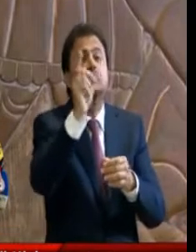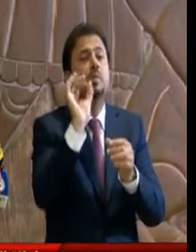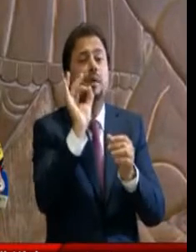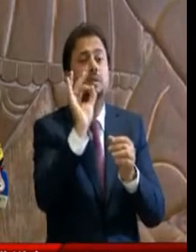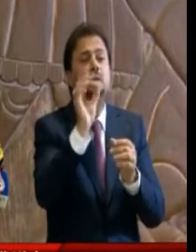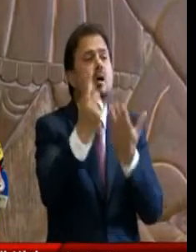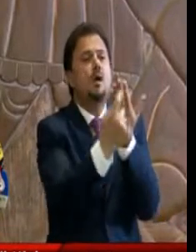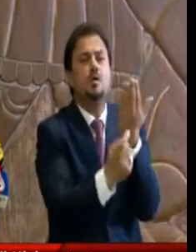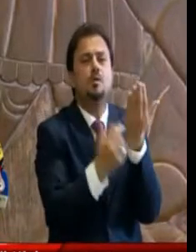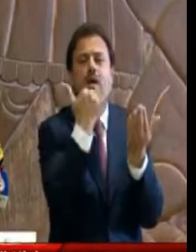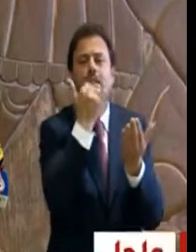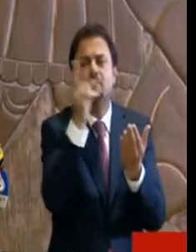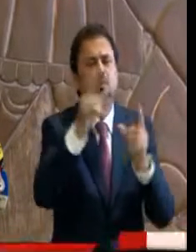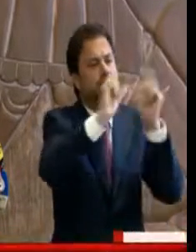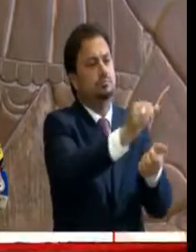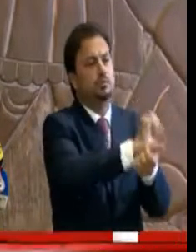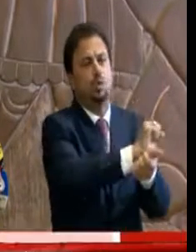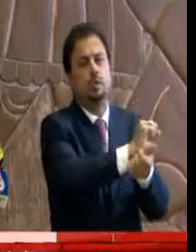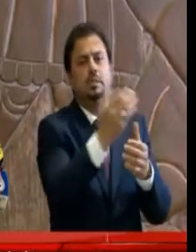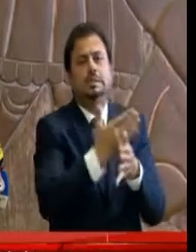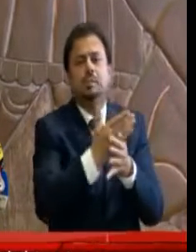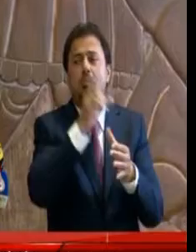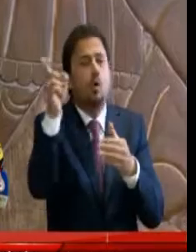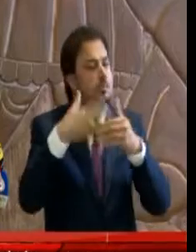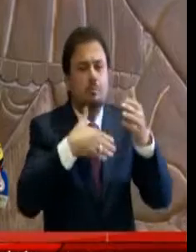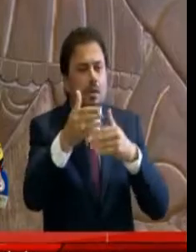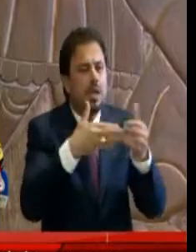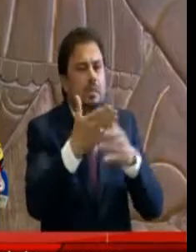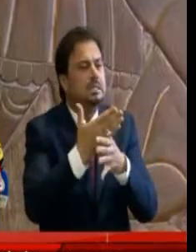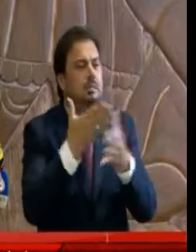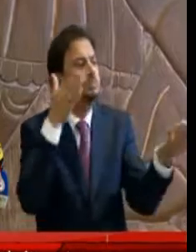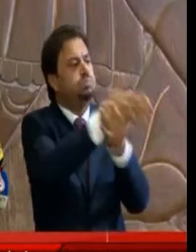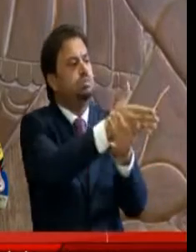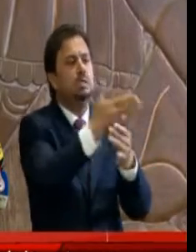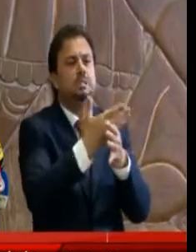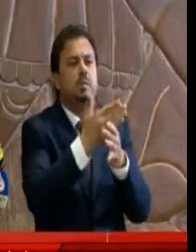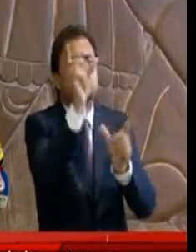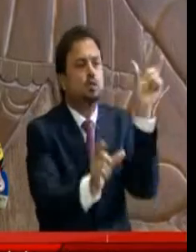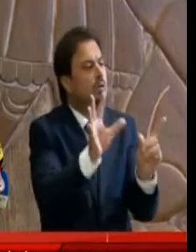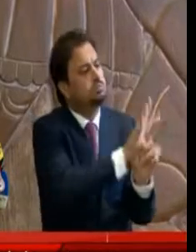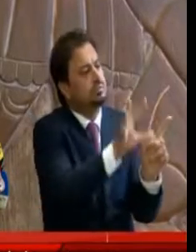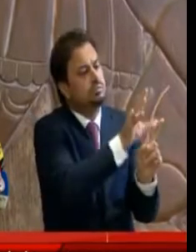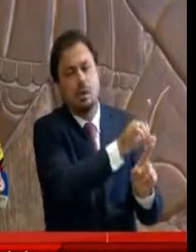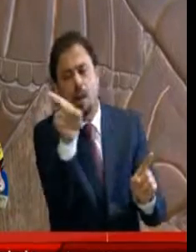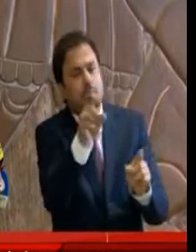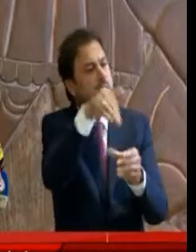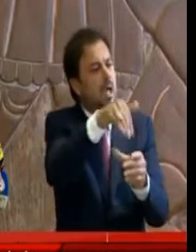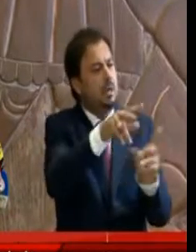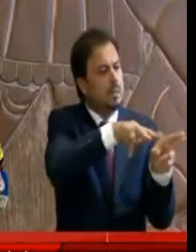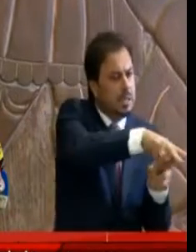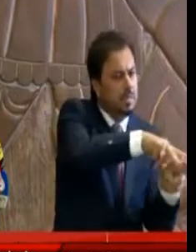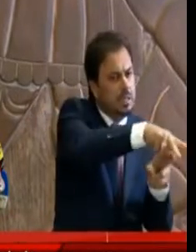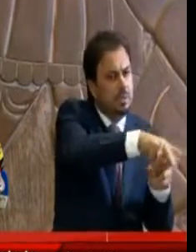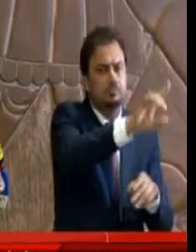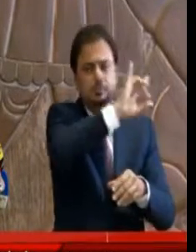للتعليمات التي أصدرناها والتي كانت تنص على عدم التدخل بإرادة الناخبين وحيلوا إلى اللجنة القضائية التي